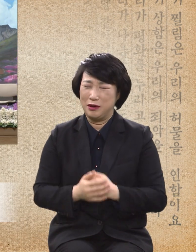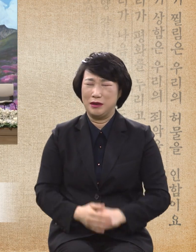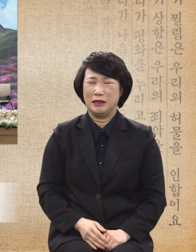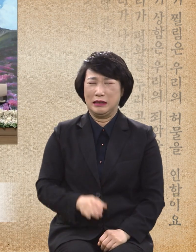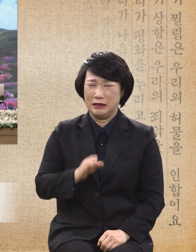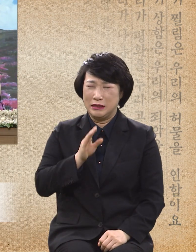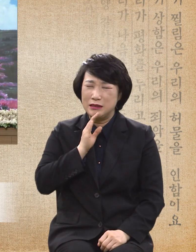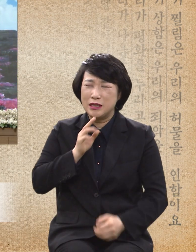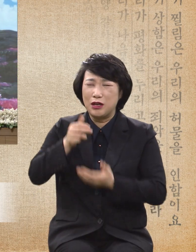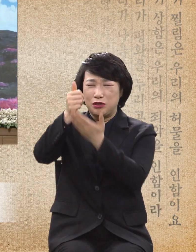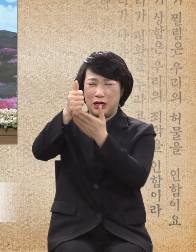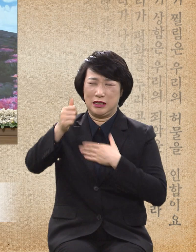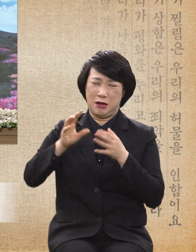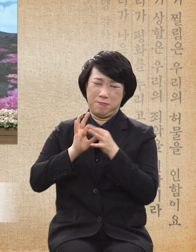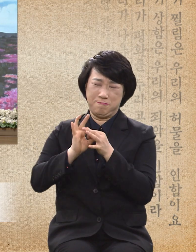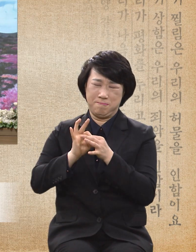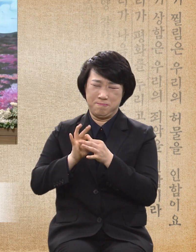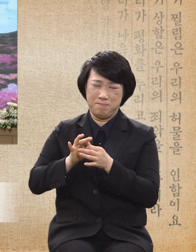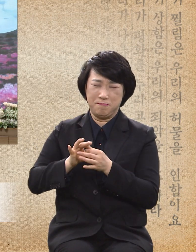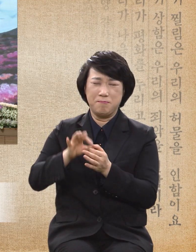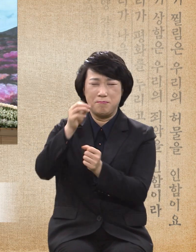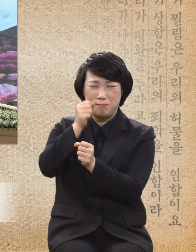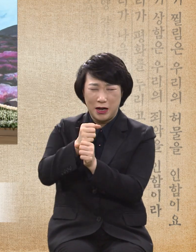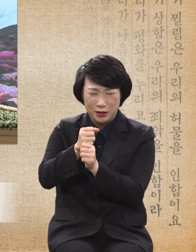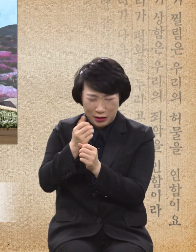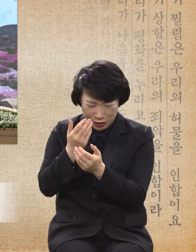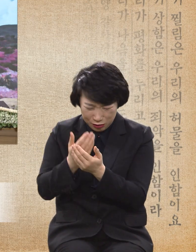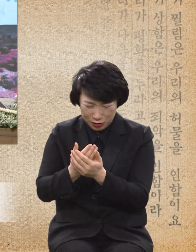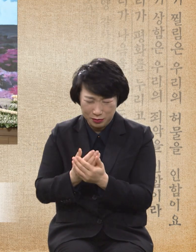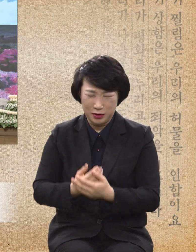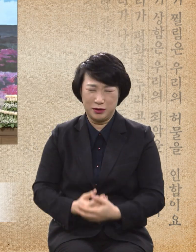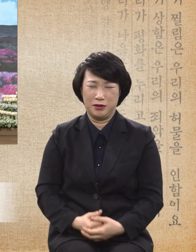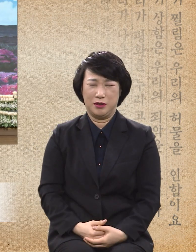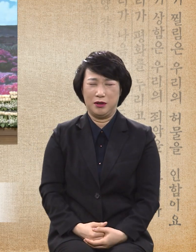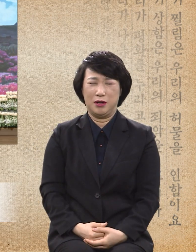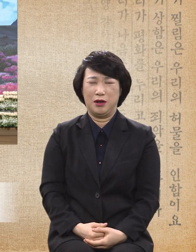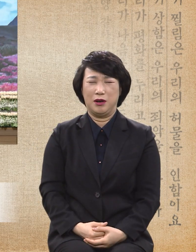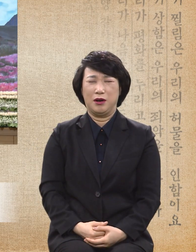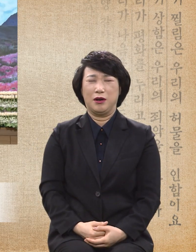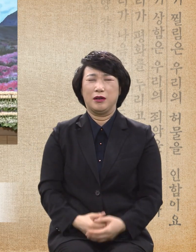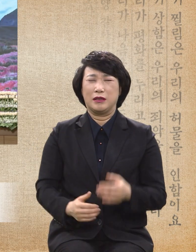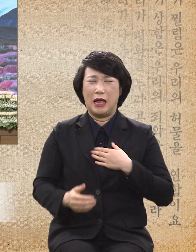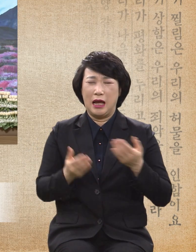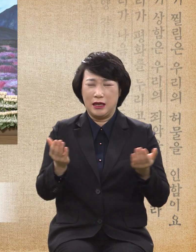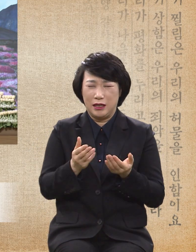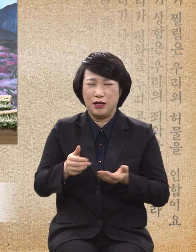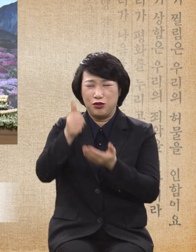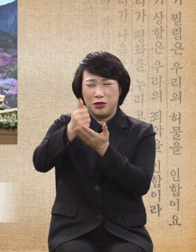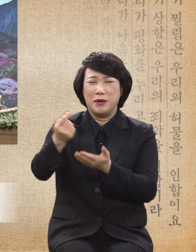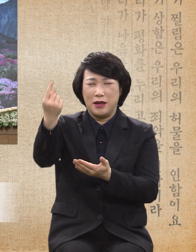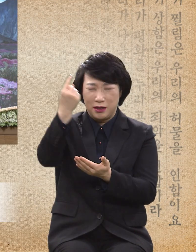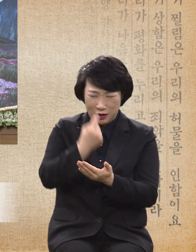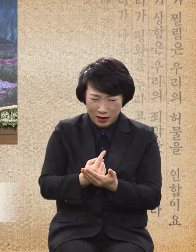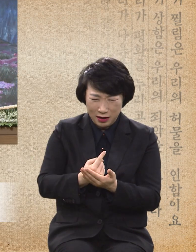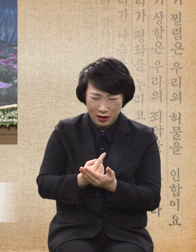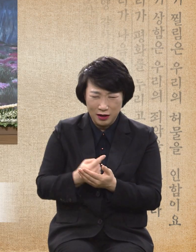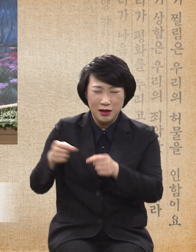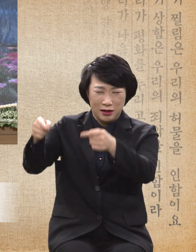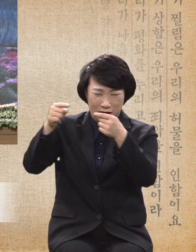실제적 관계를 갖게 도와주소서. 내 일에 주님이 개입할 수 있는